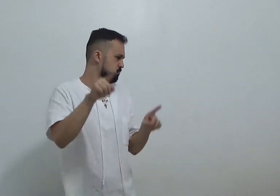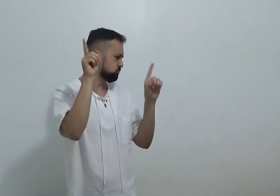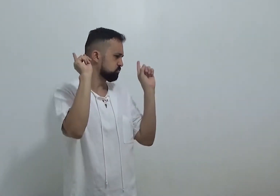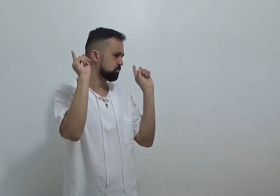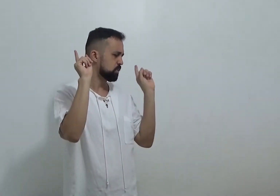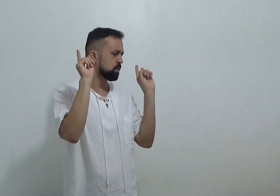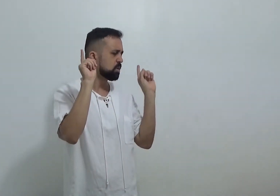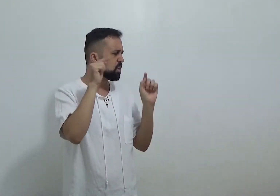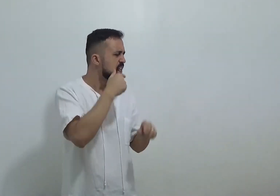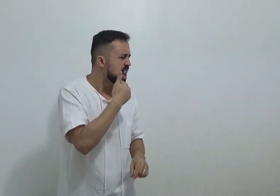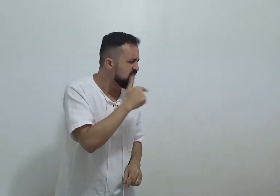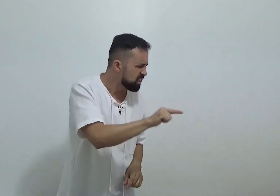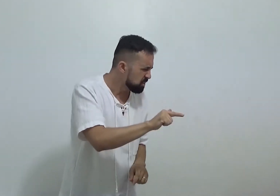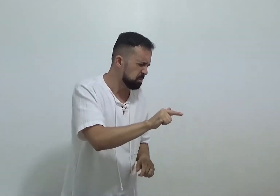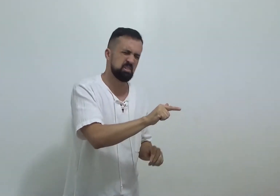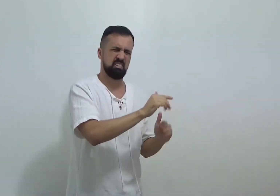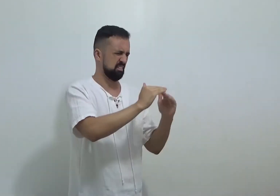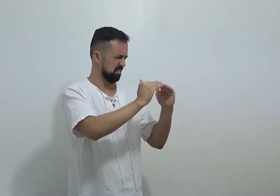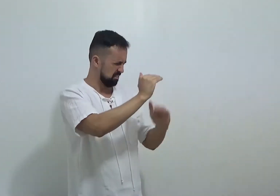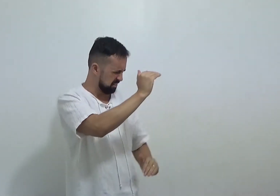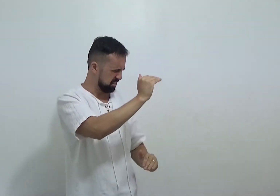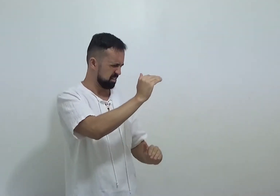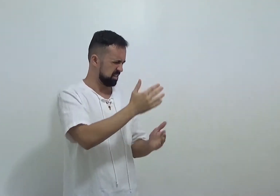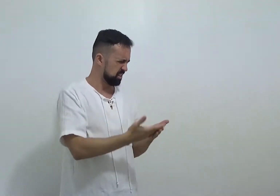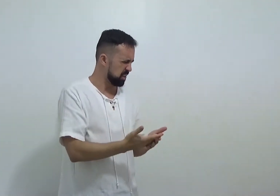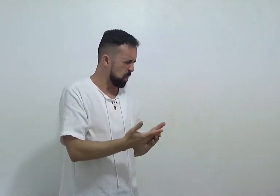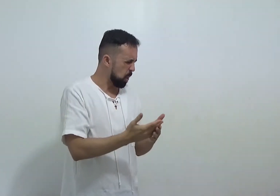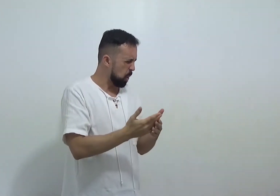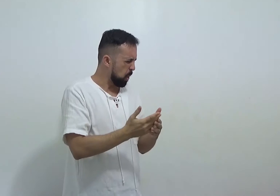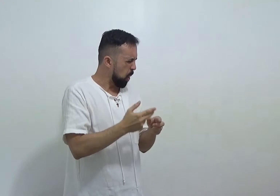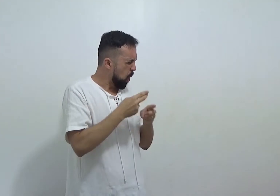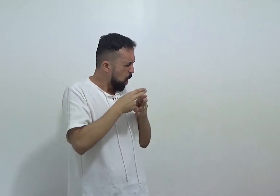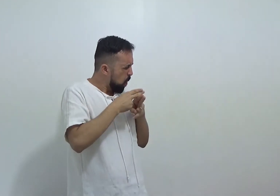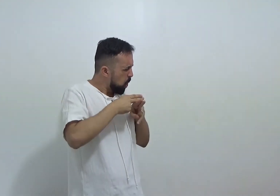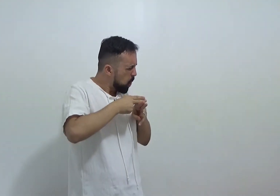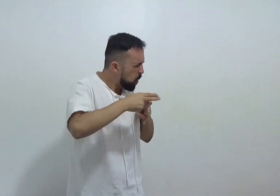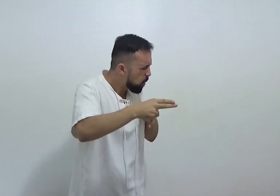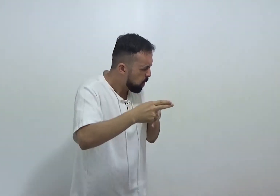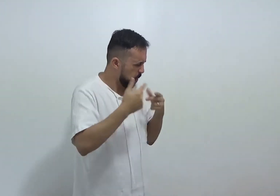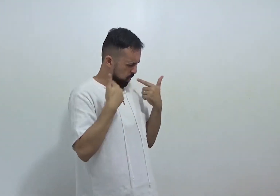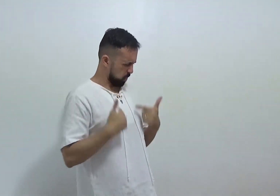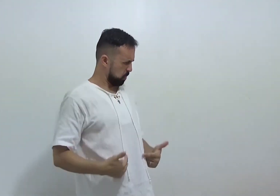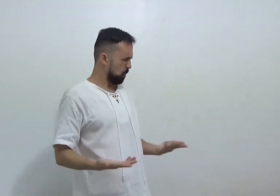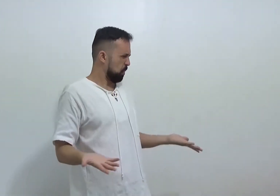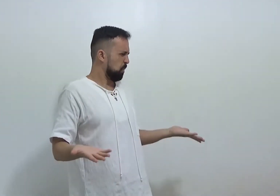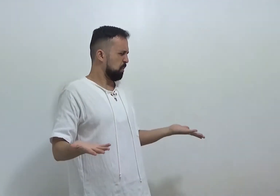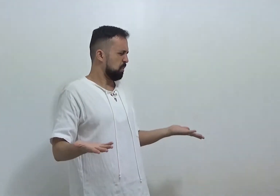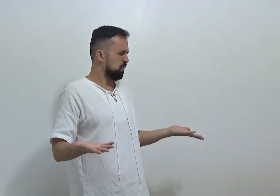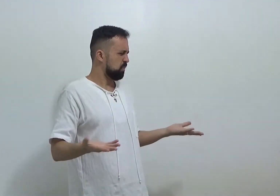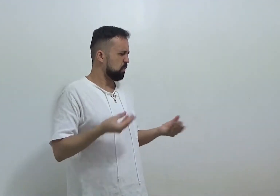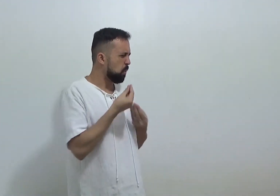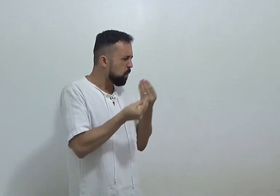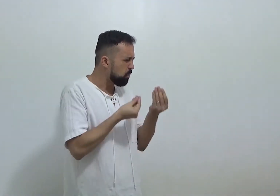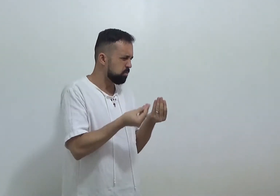sua cultura, errado. Essa língua, inferior. Como assim? Andar